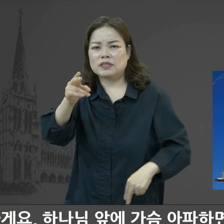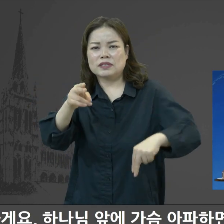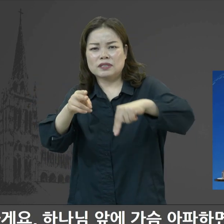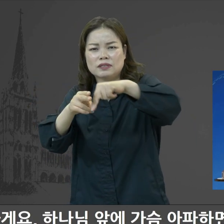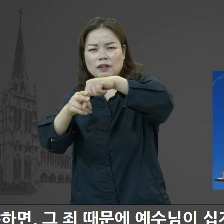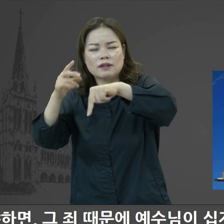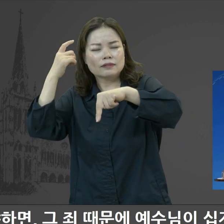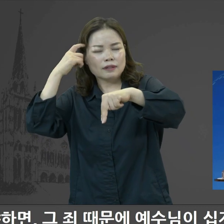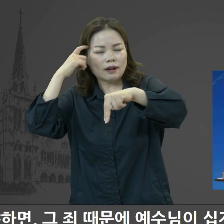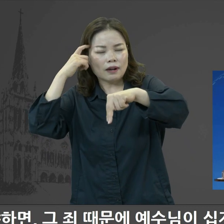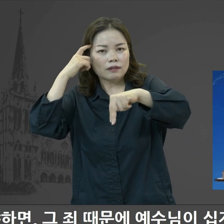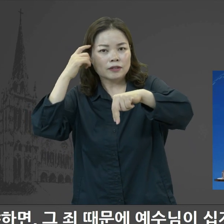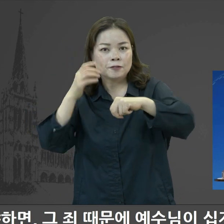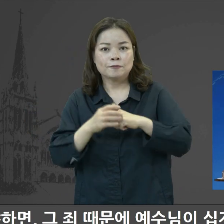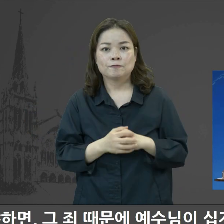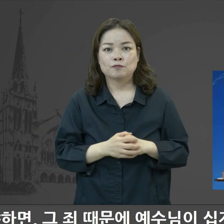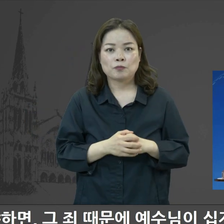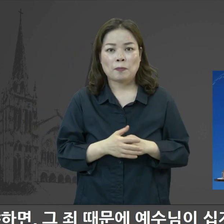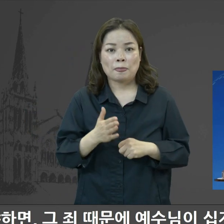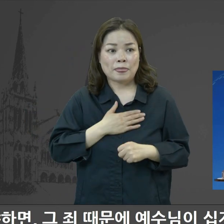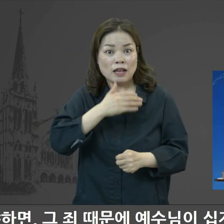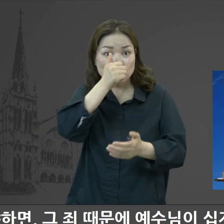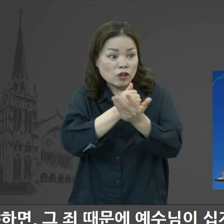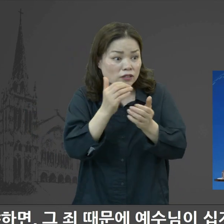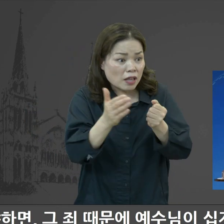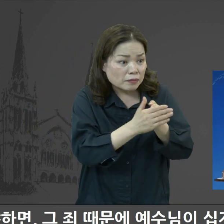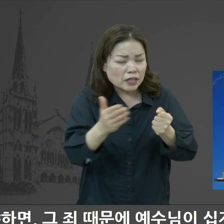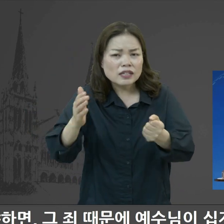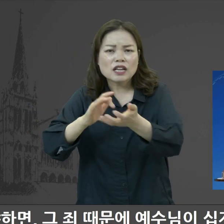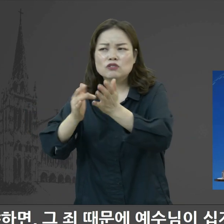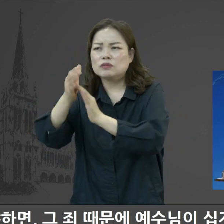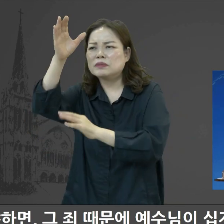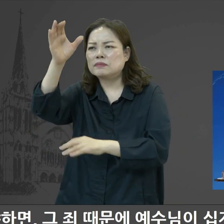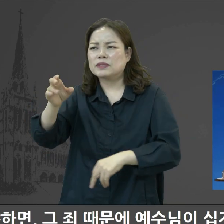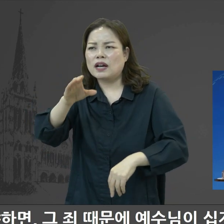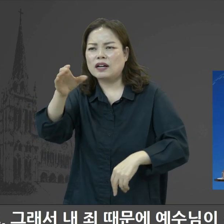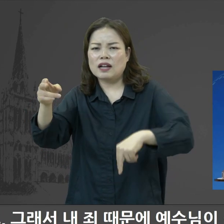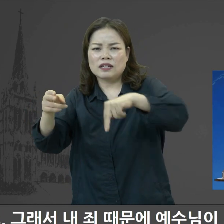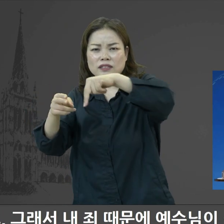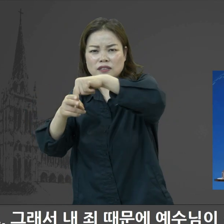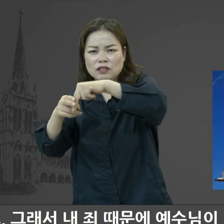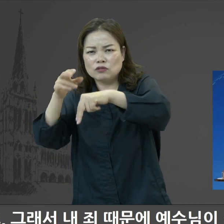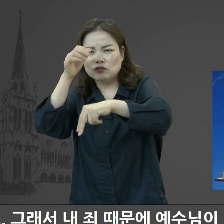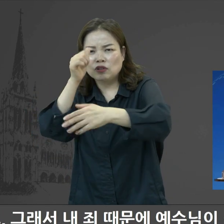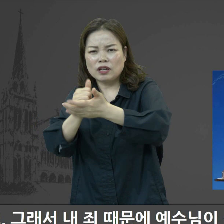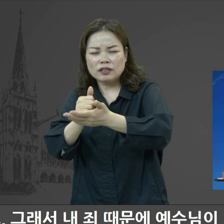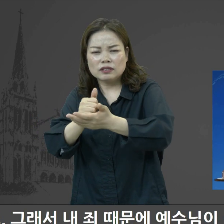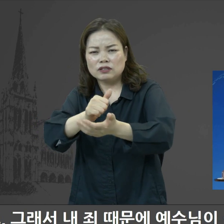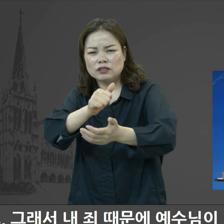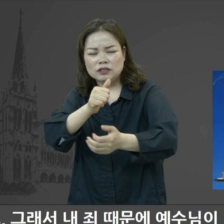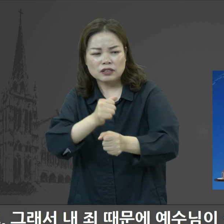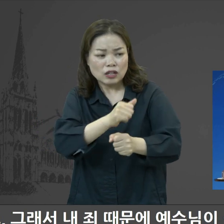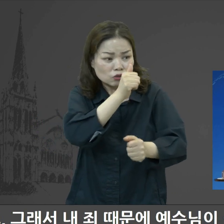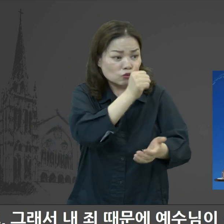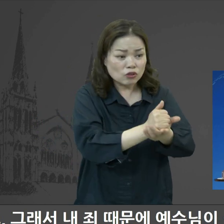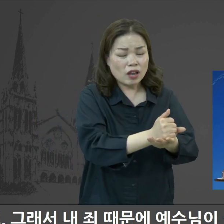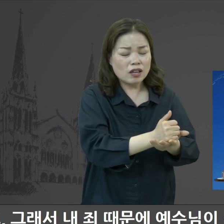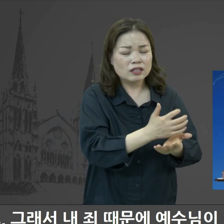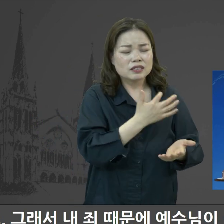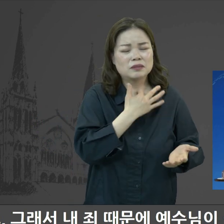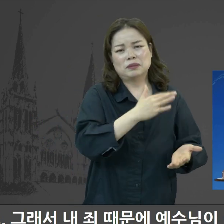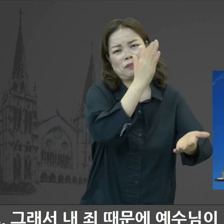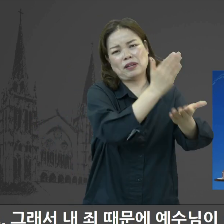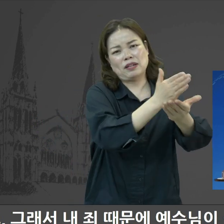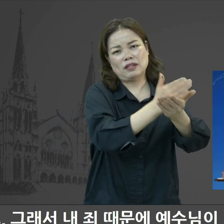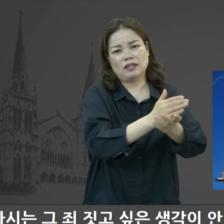걸 생각하고요. 그래서 내 죄 때문에 예수님이 십자가에 죽으셨다고 생각하면 다시는 그 죄 짓고 싶은 생각이 안 드는